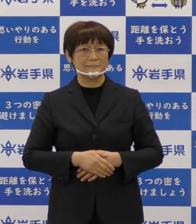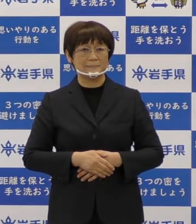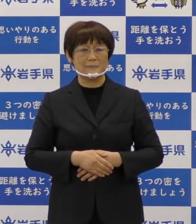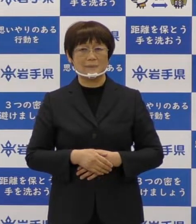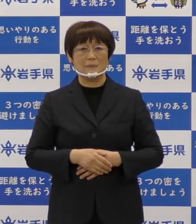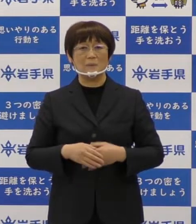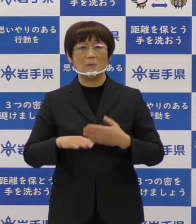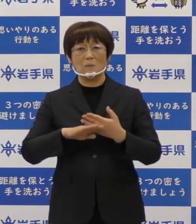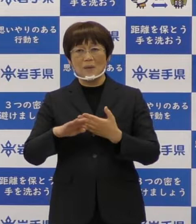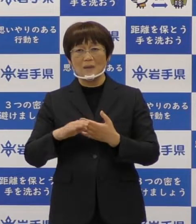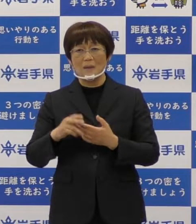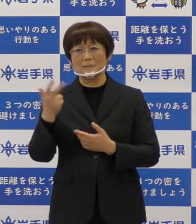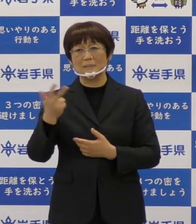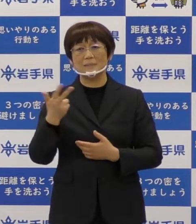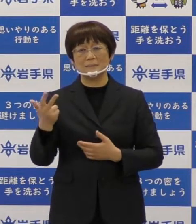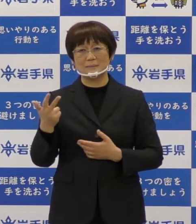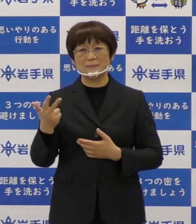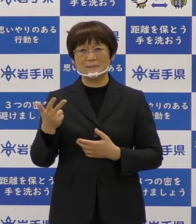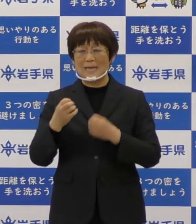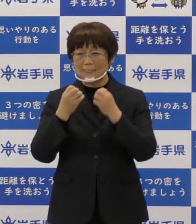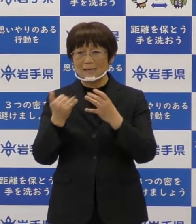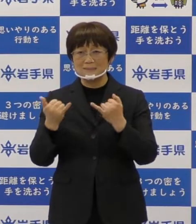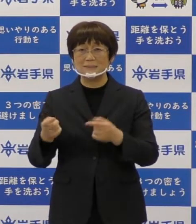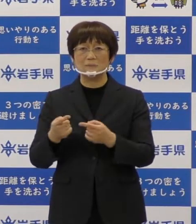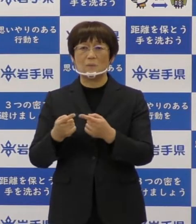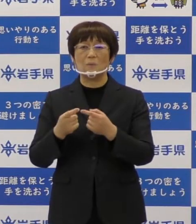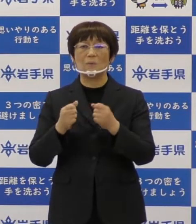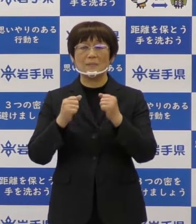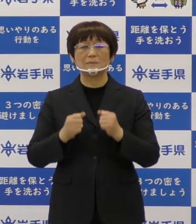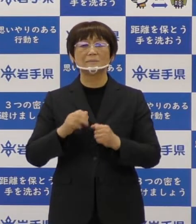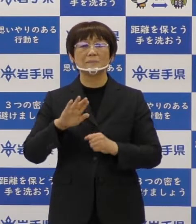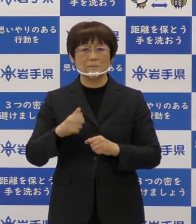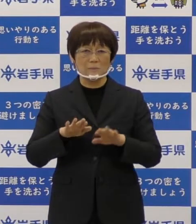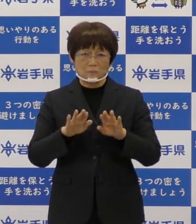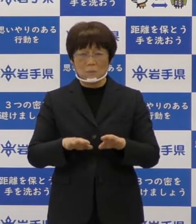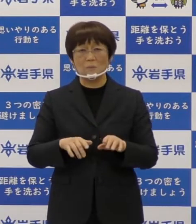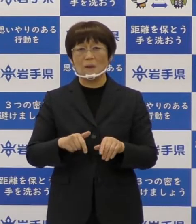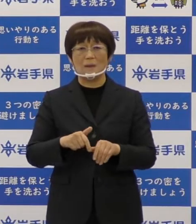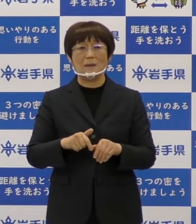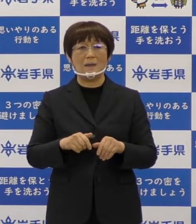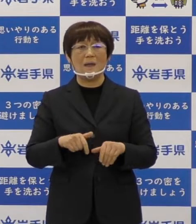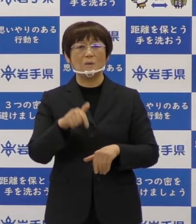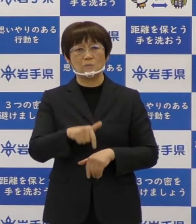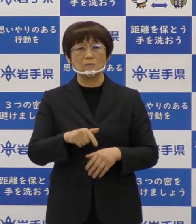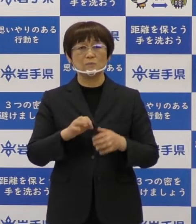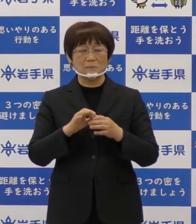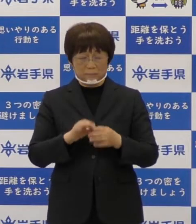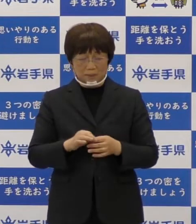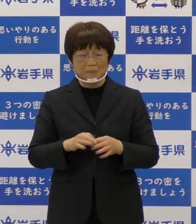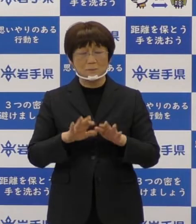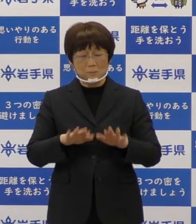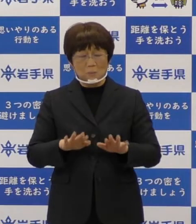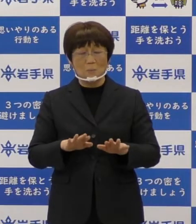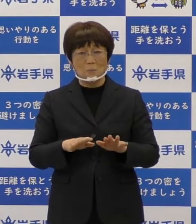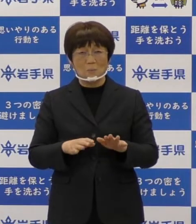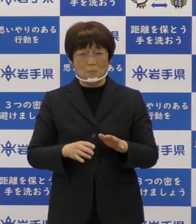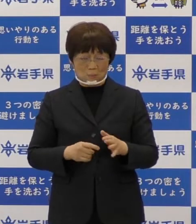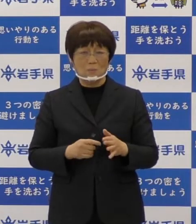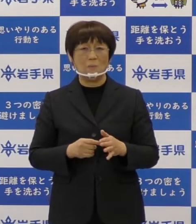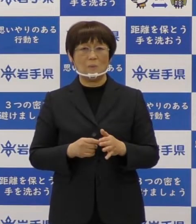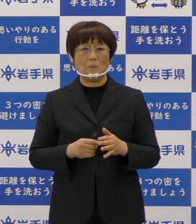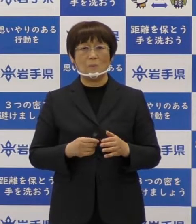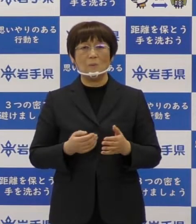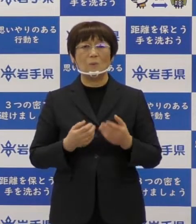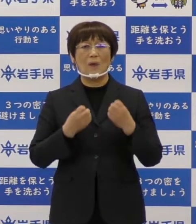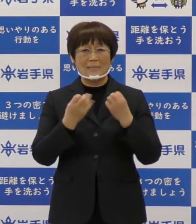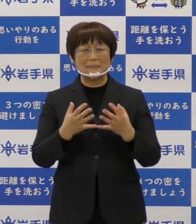他7名の県議者が県議がございますけれども、本日欠席となります。今年度の転入者は合計14名です。